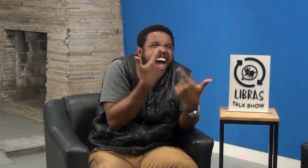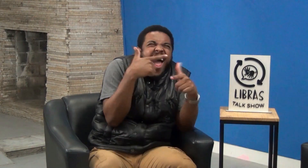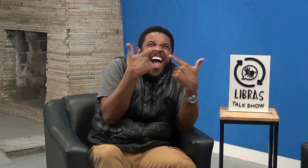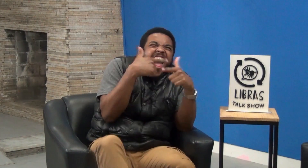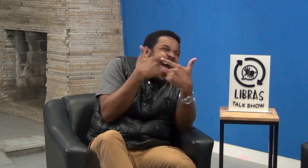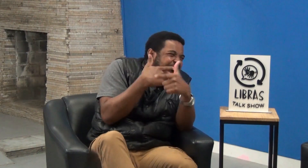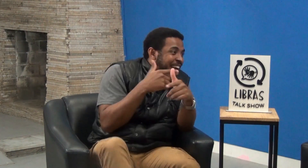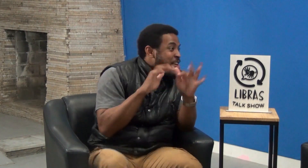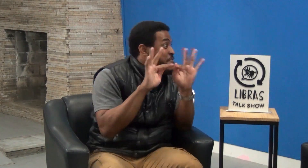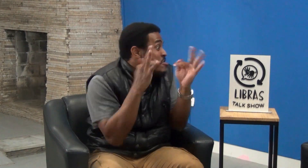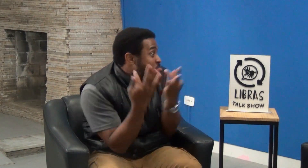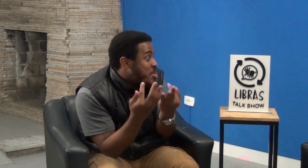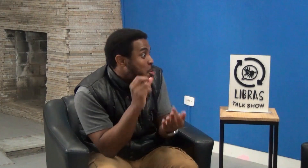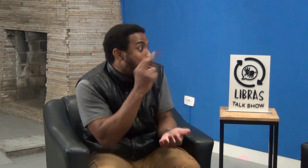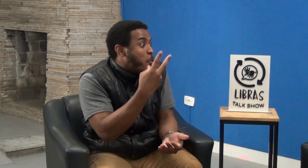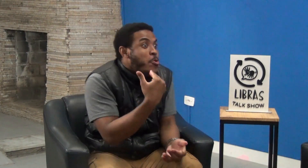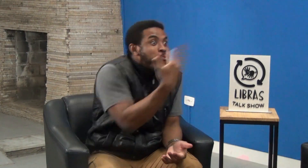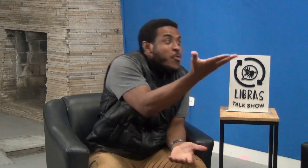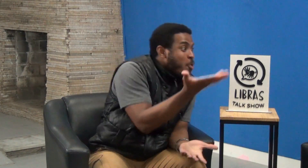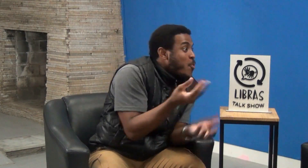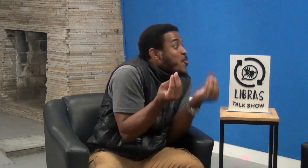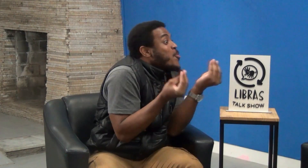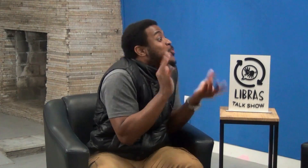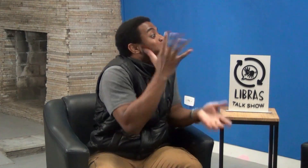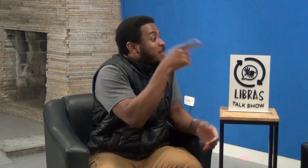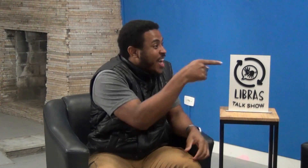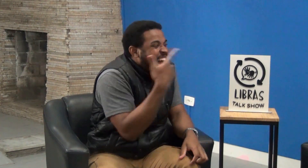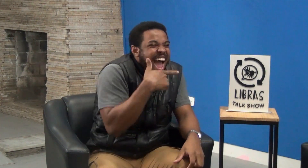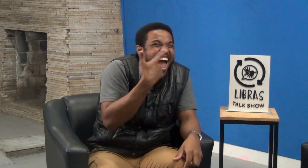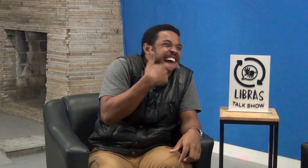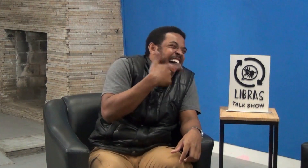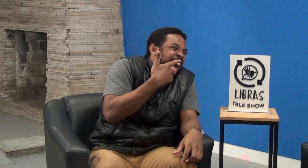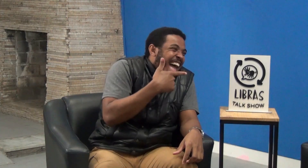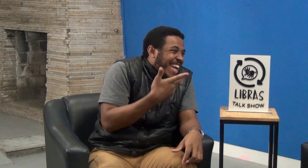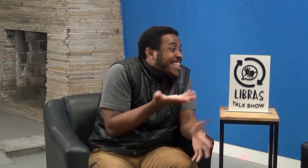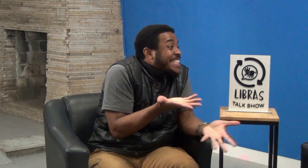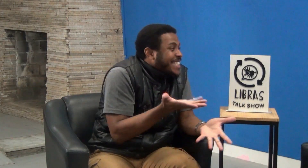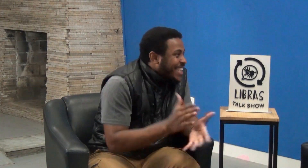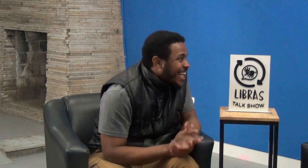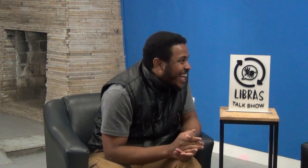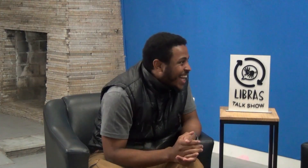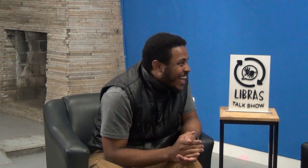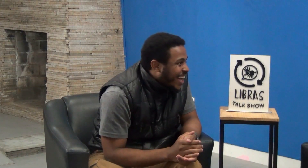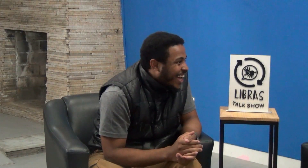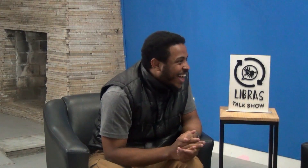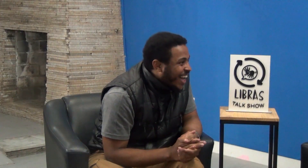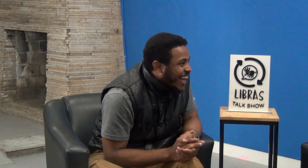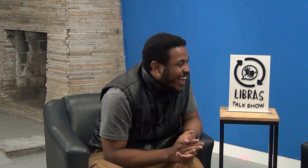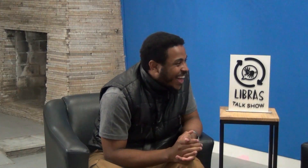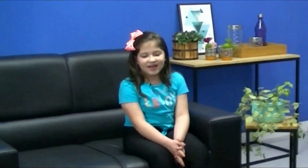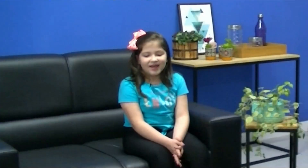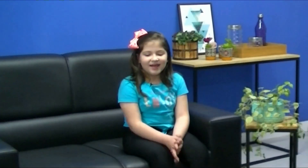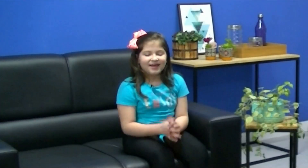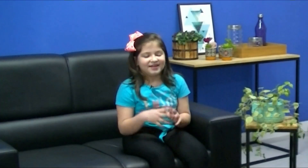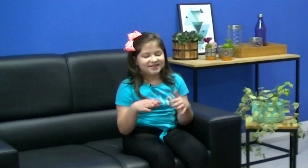coisa engraçada, algo que aconteceu na sua família, ou fora de casa, algo engraçado para contar pra gente? Então,